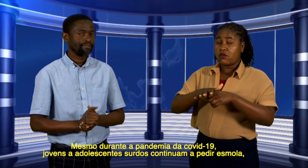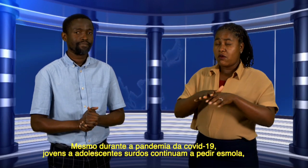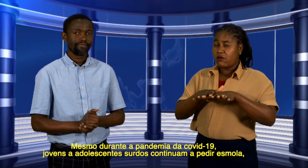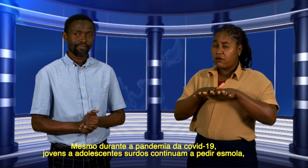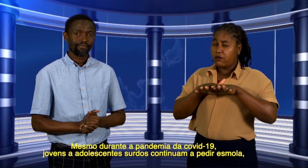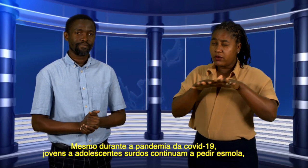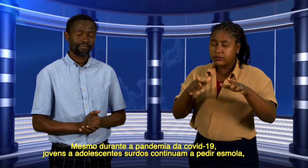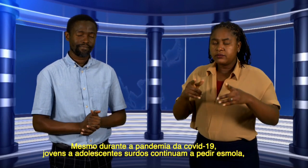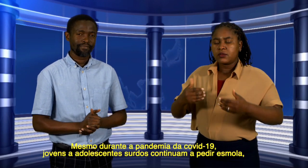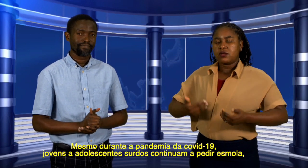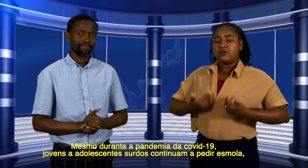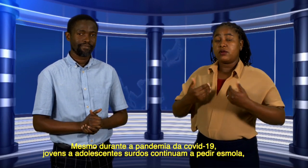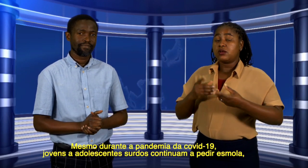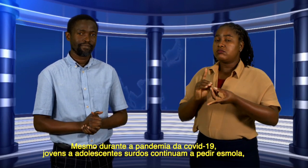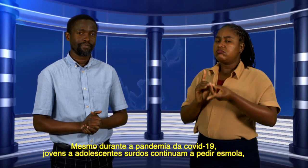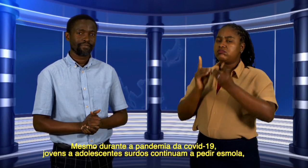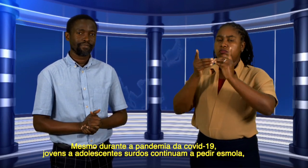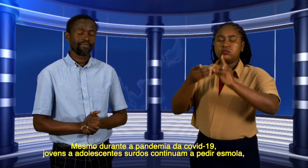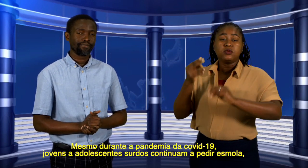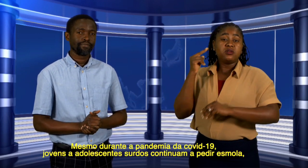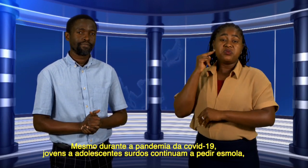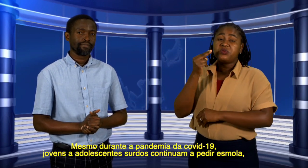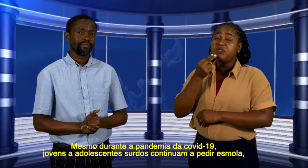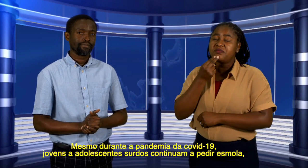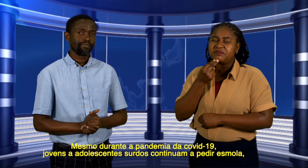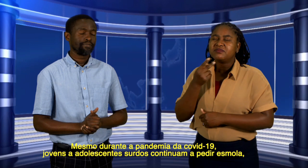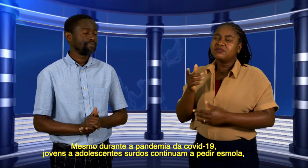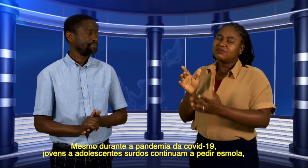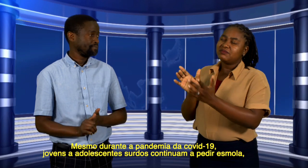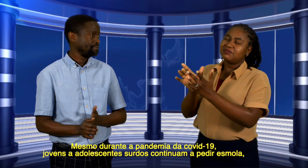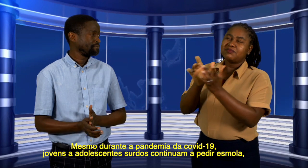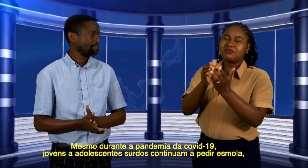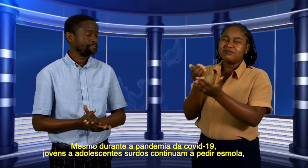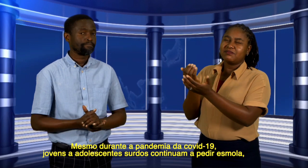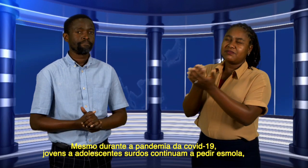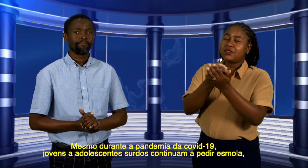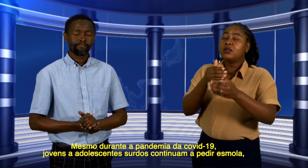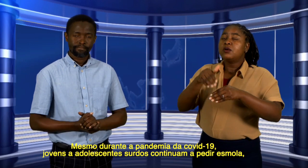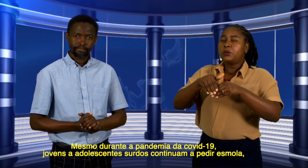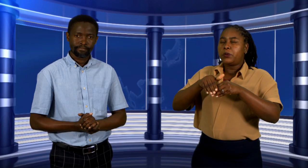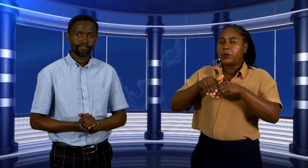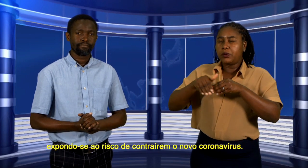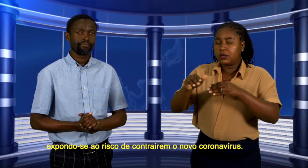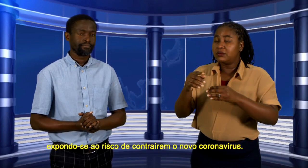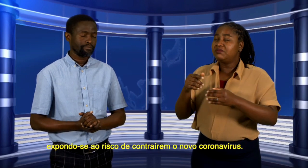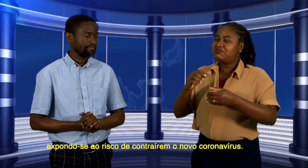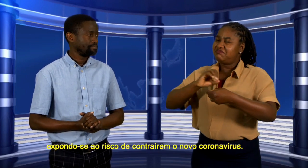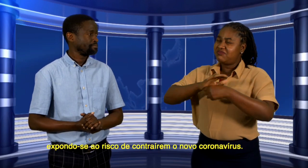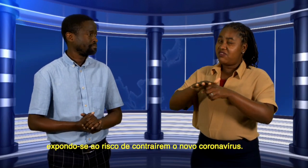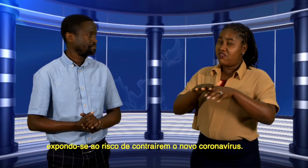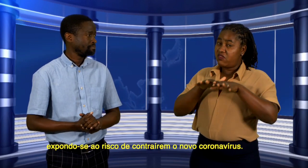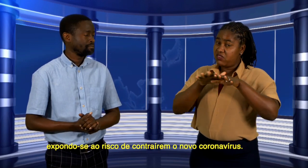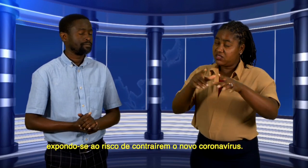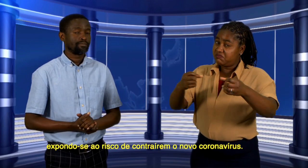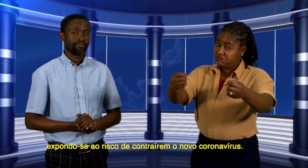Mesmo durante a pandemia da Covid-19, jovens e adolescentes surdos continuam a pedir esmola, expondo-se ao